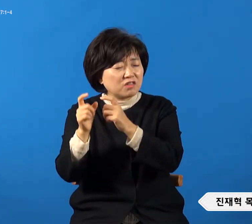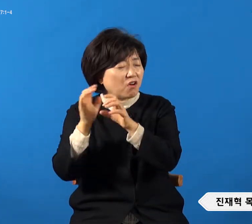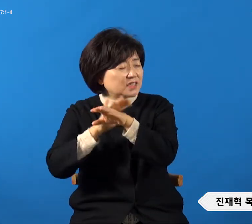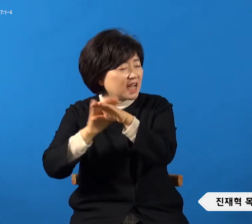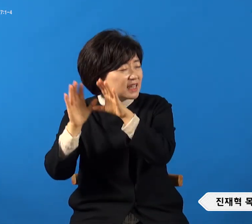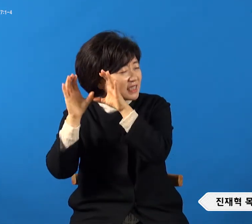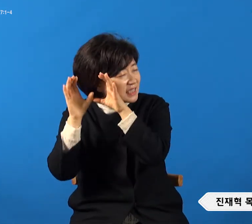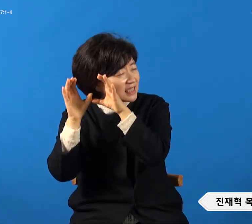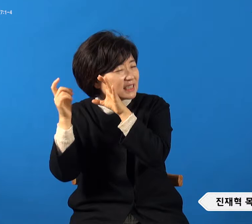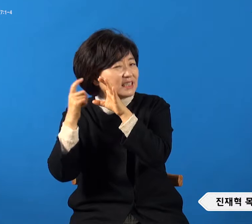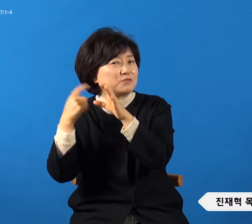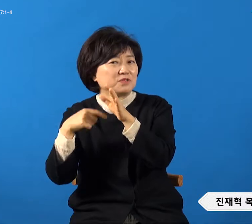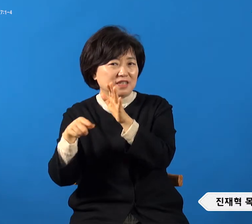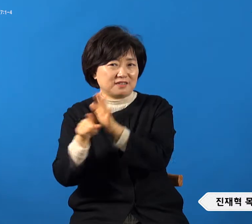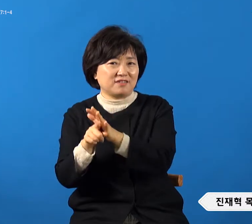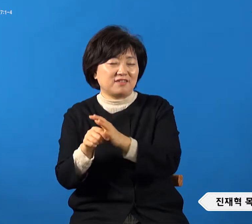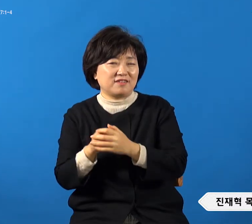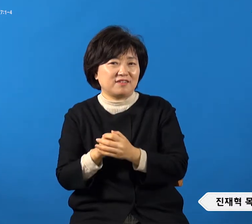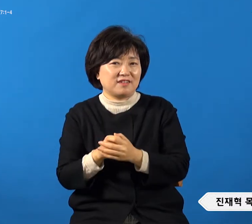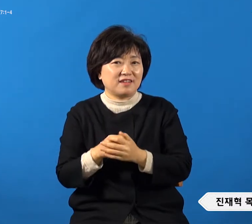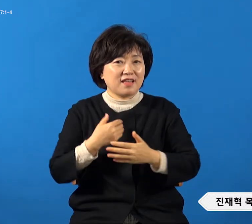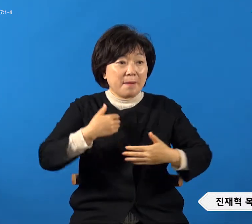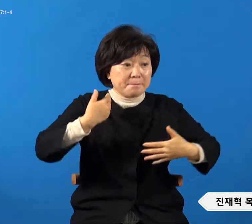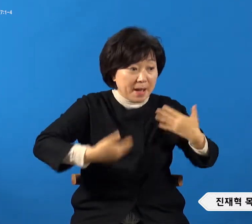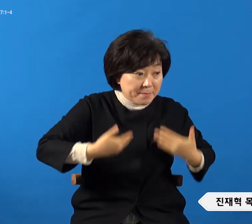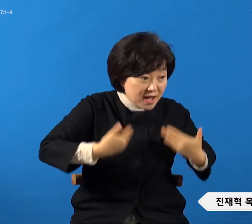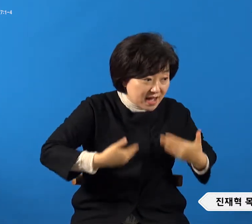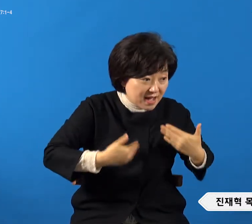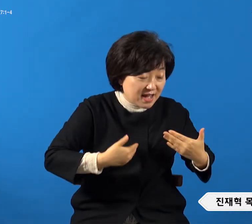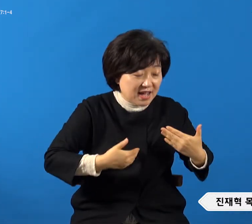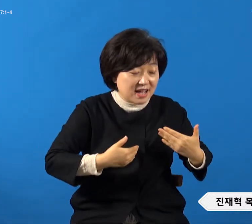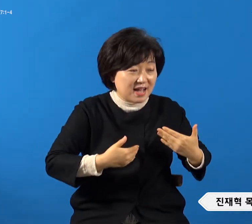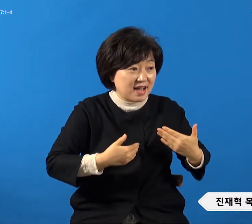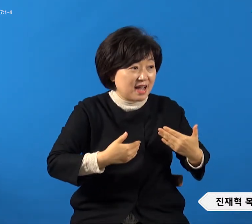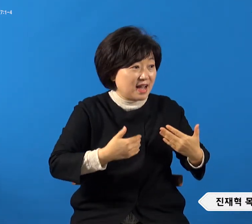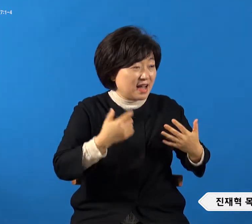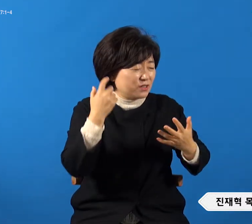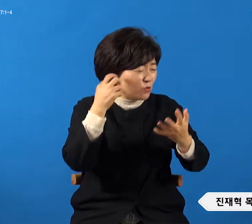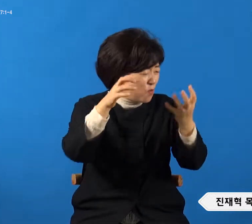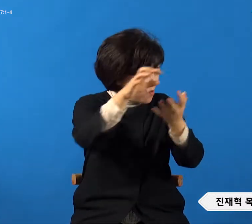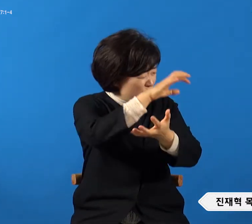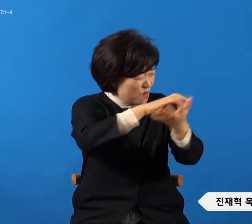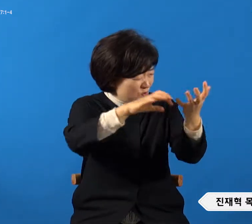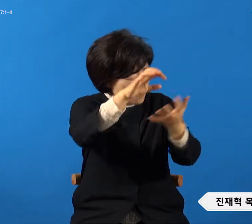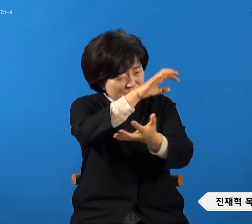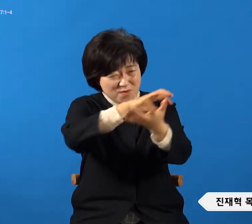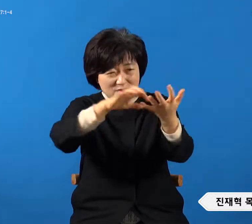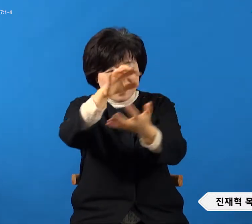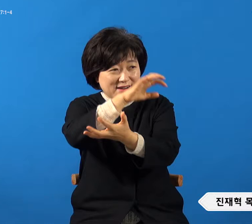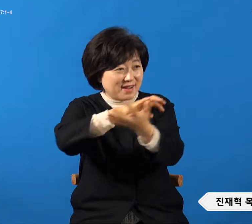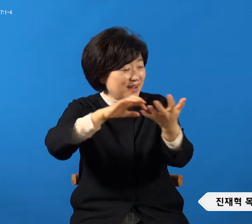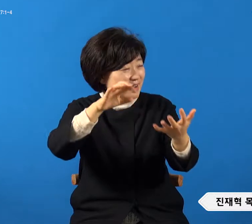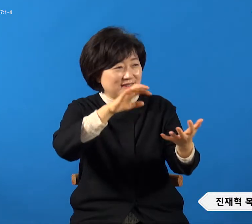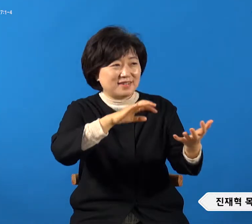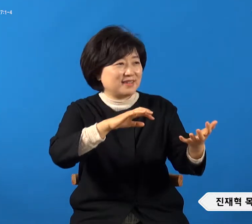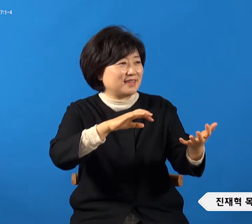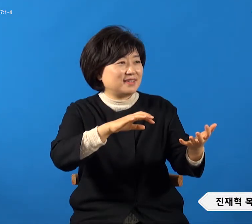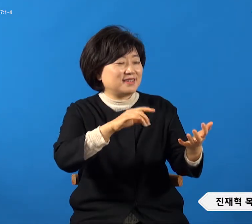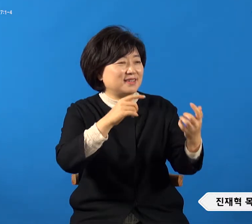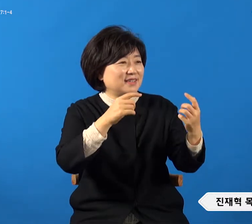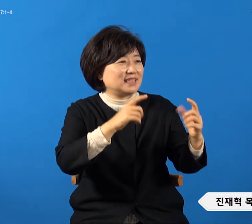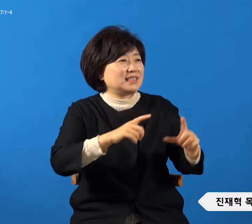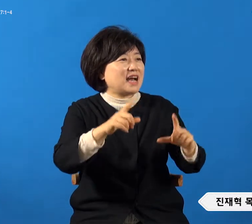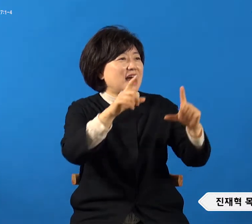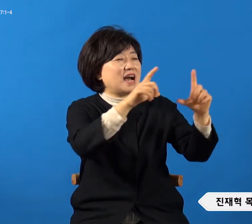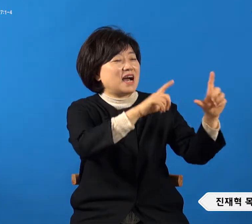듣기 위함입니다. 우리의 바쁜 일정 가운데 소란한 소음으로 가득 차 있는